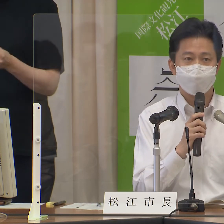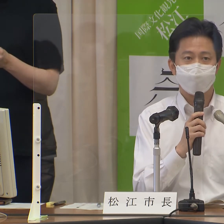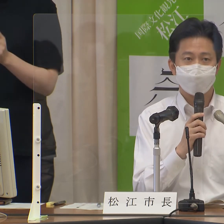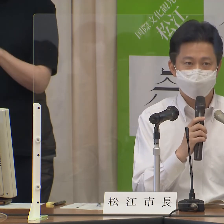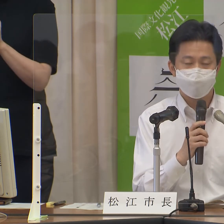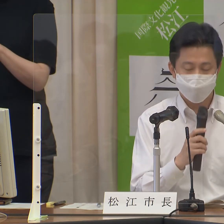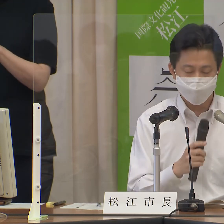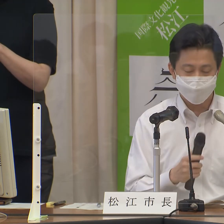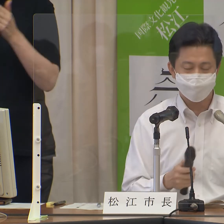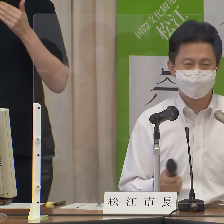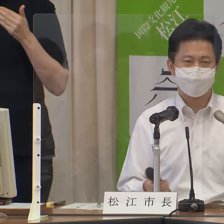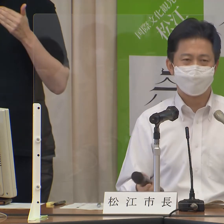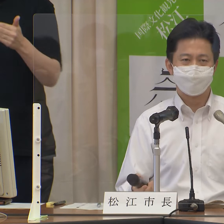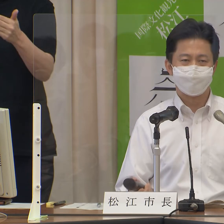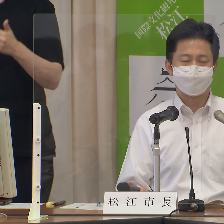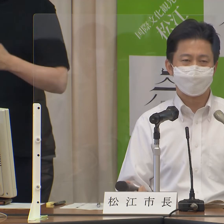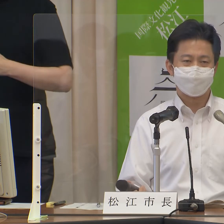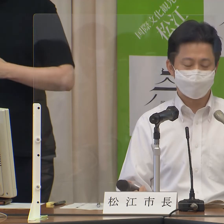を持っております。